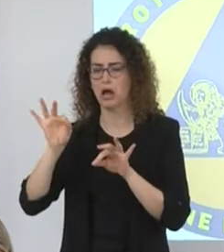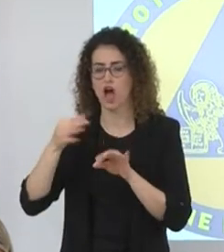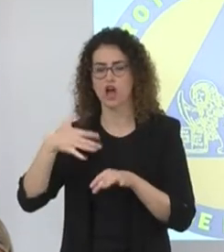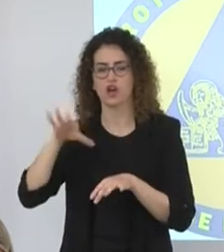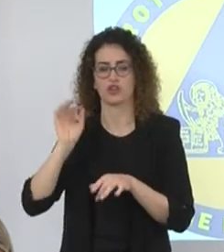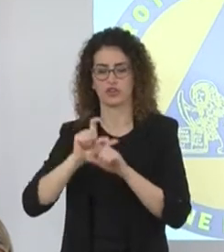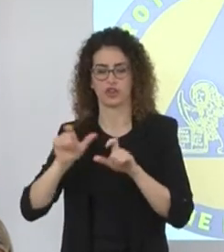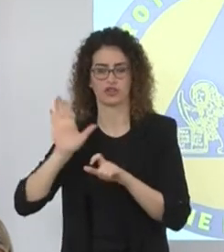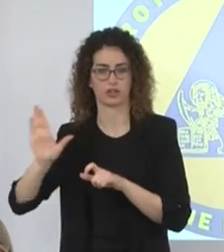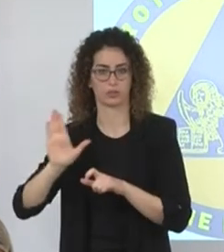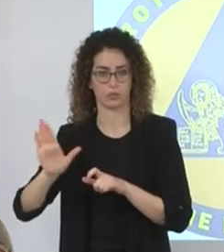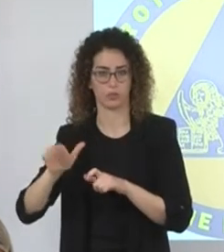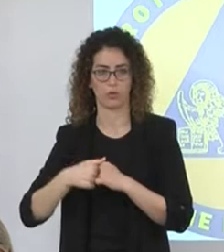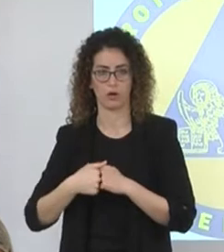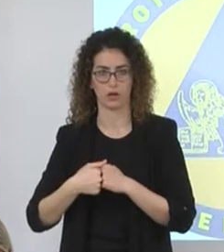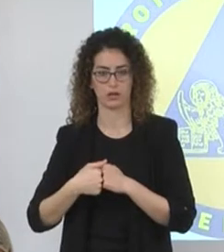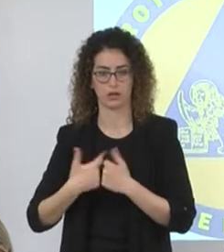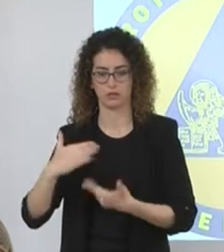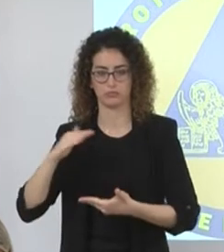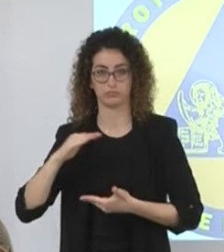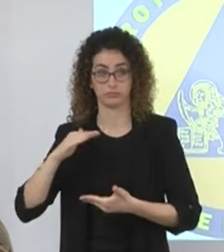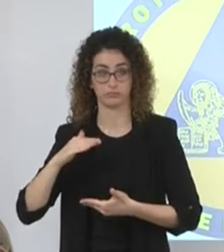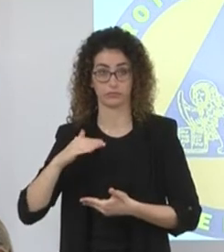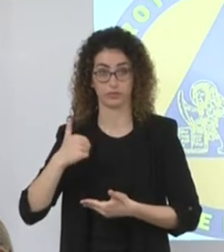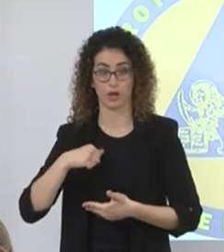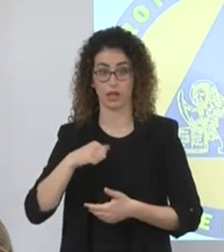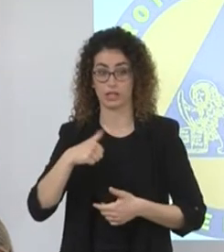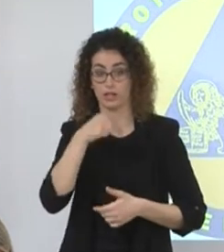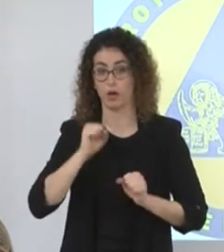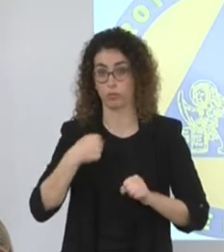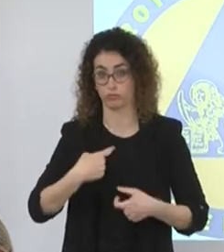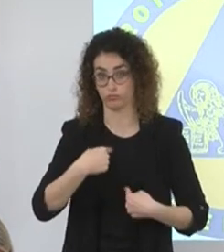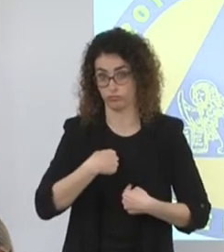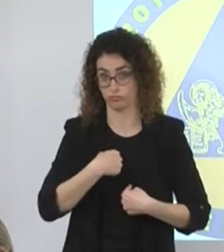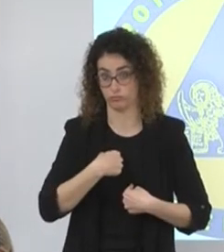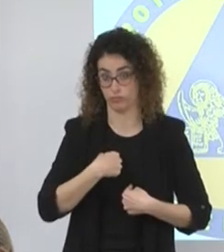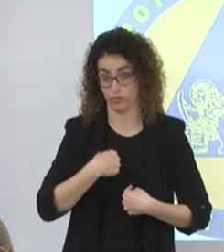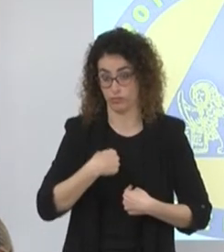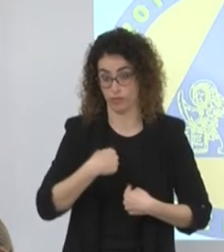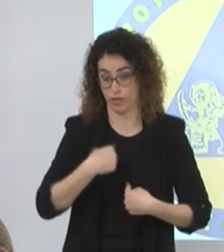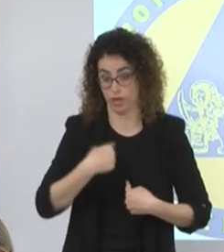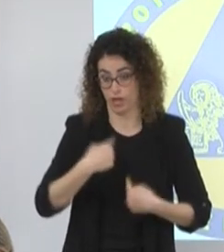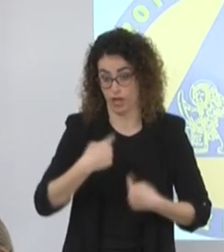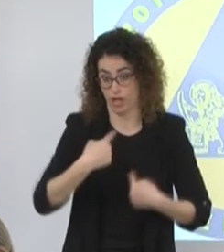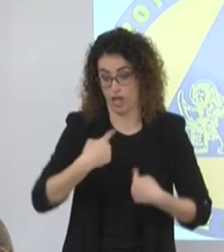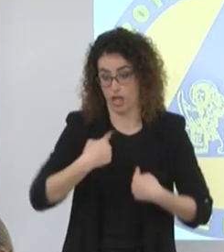non ci doveva essere fornitura perché vuol dire che sottraggono anche a me ma e veneto